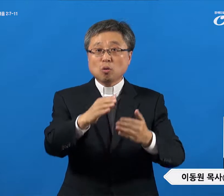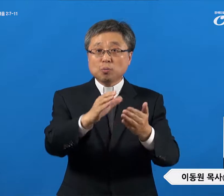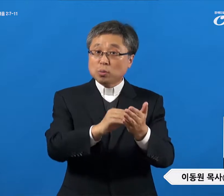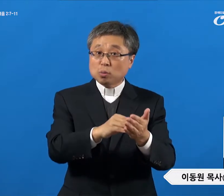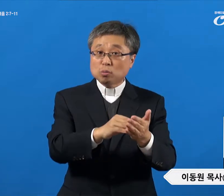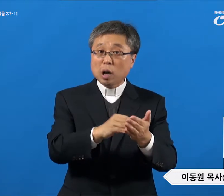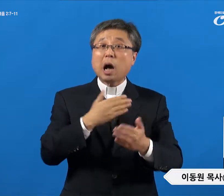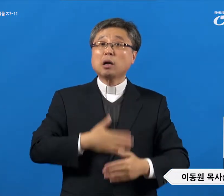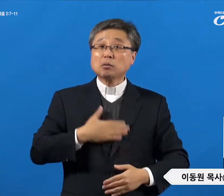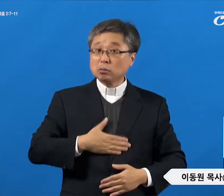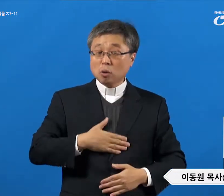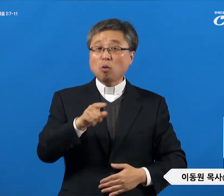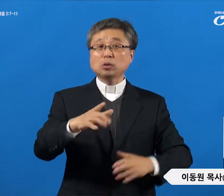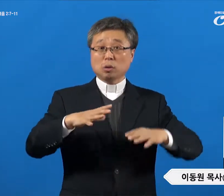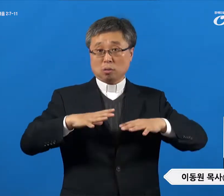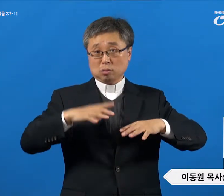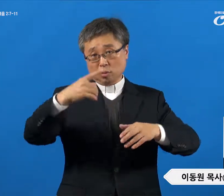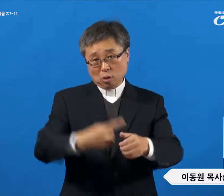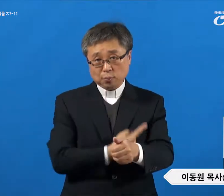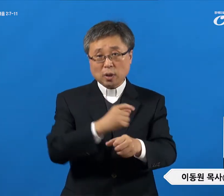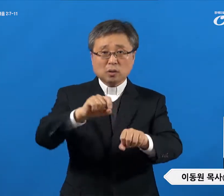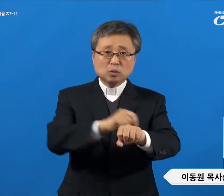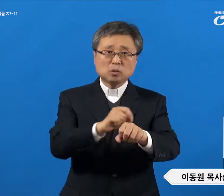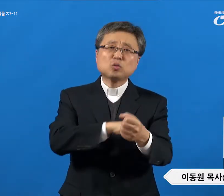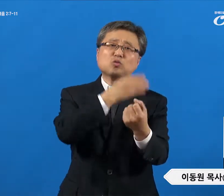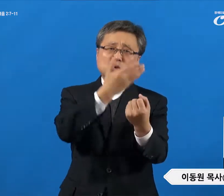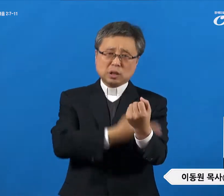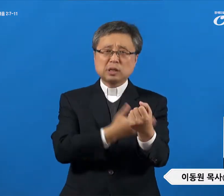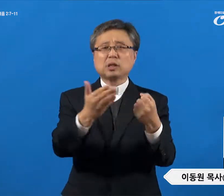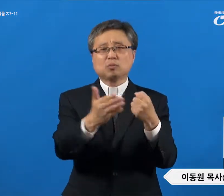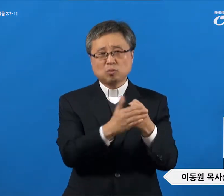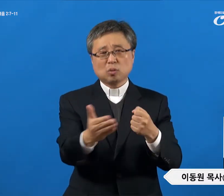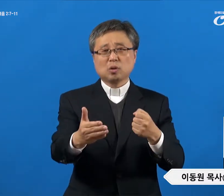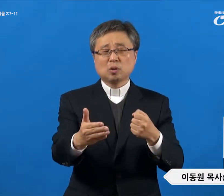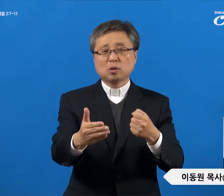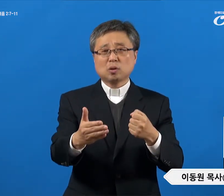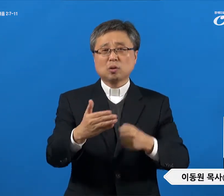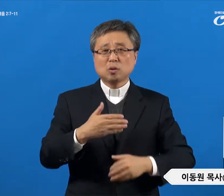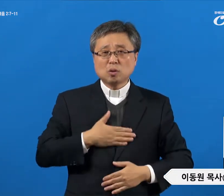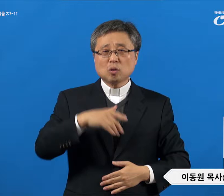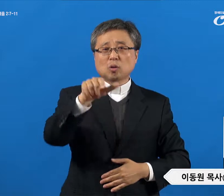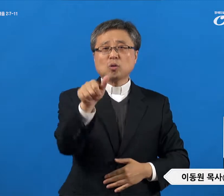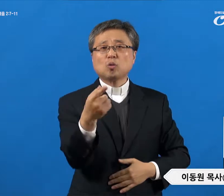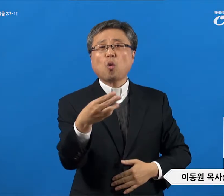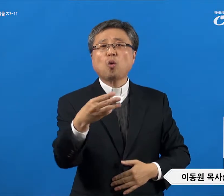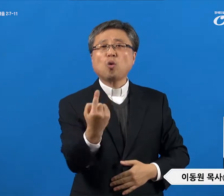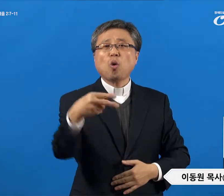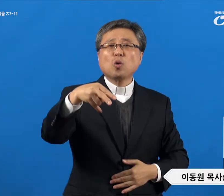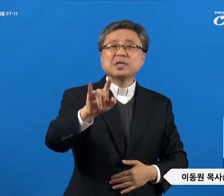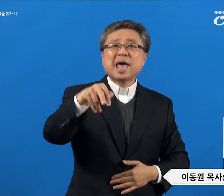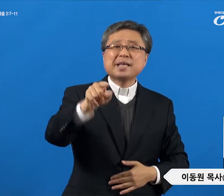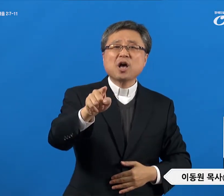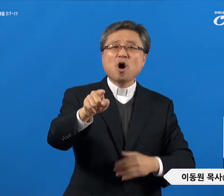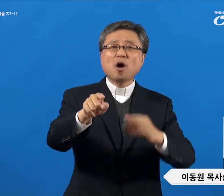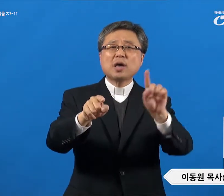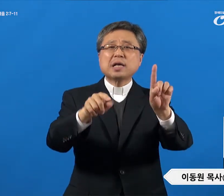그건 자랑거리입니다. 그것은 특권인 것입니다. 근데 골로새서 1장에 보시면 바울 사도는 골로새 교인들에게